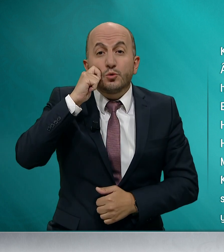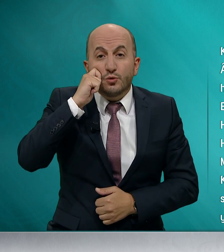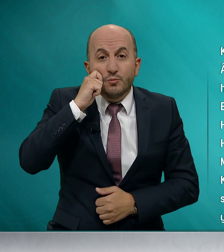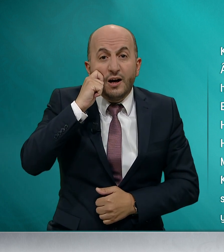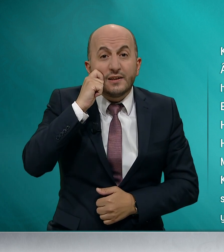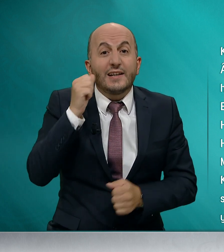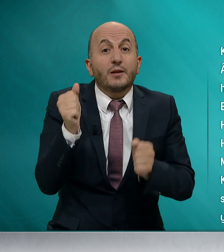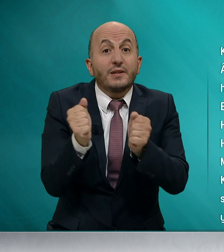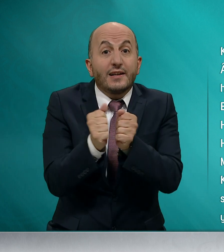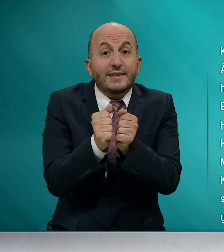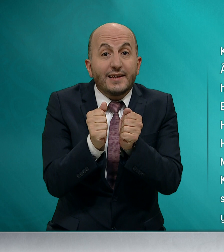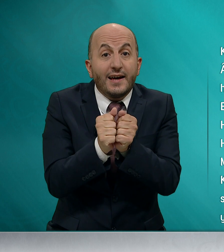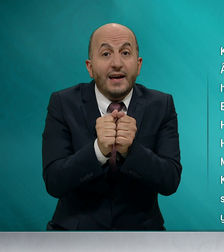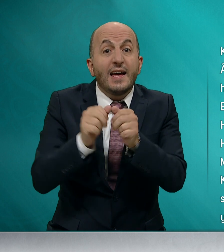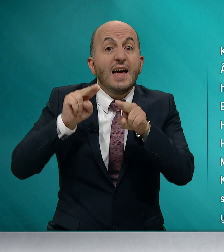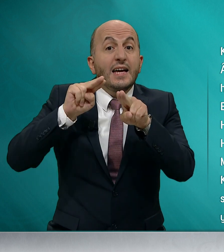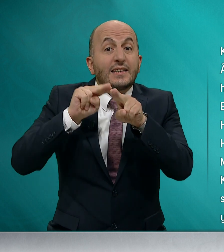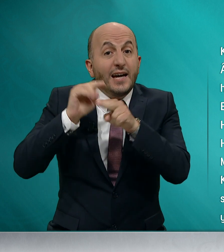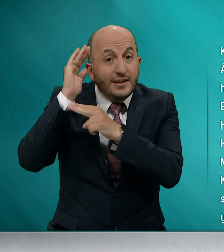fazla Müslüman ile birlikte